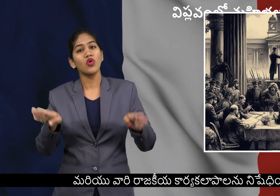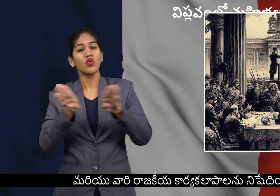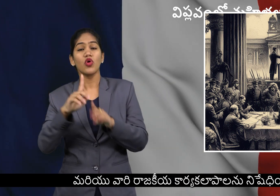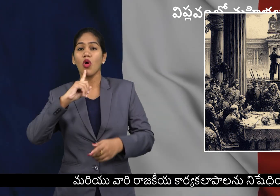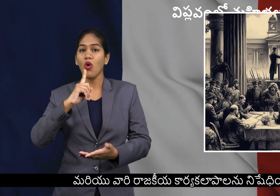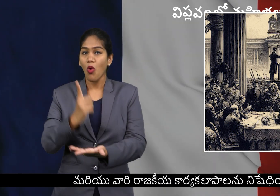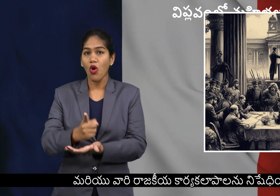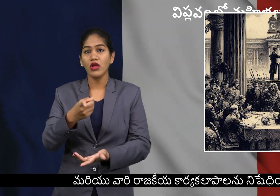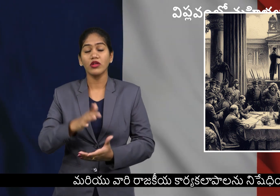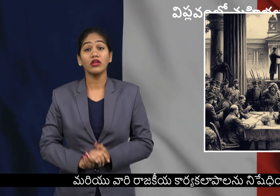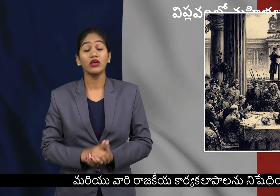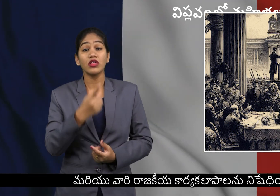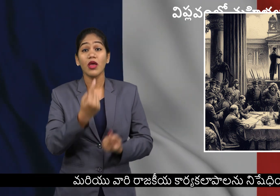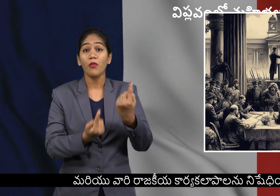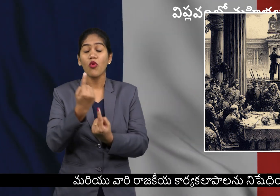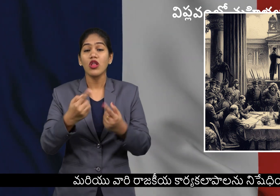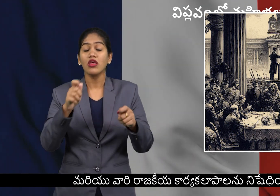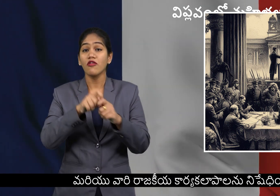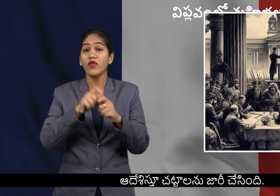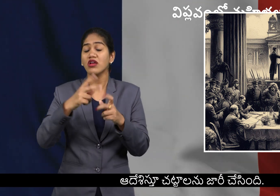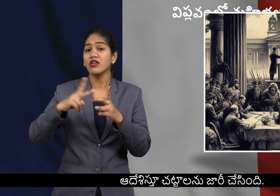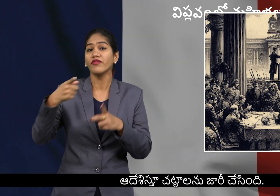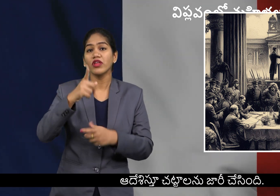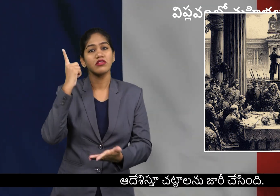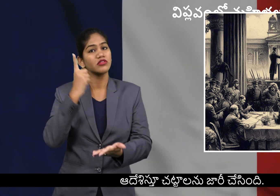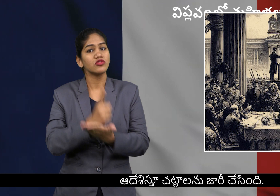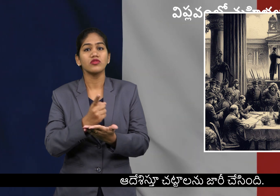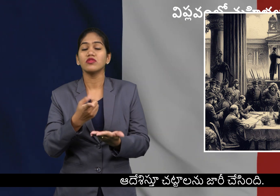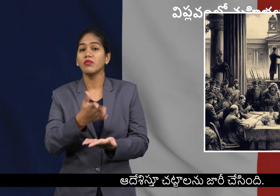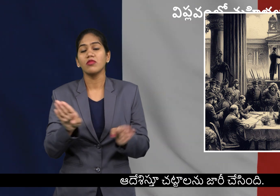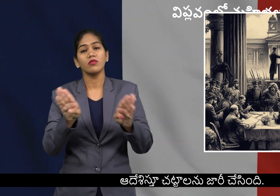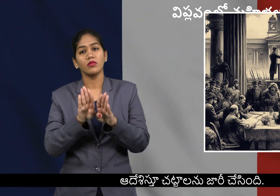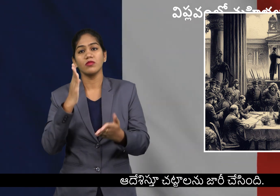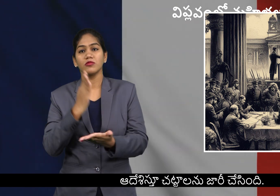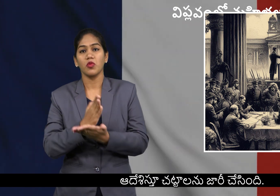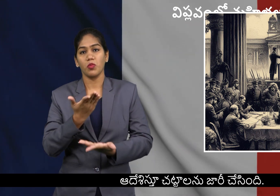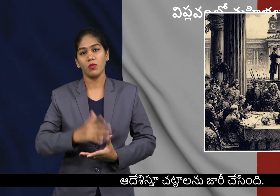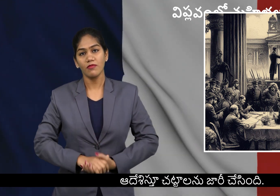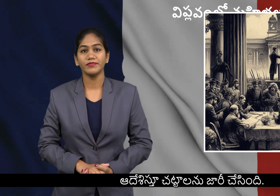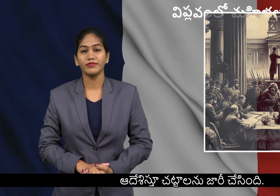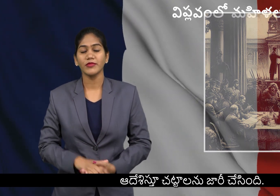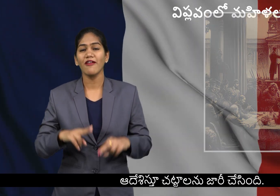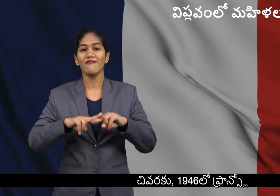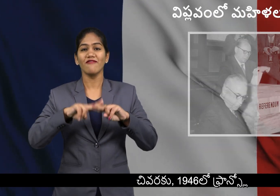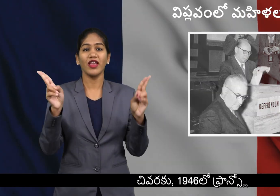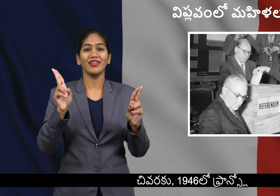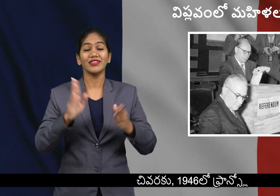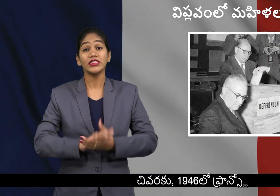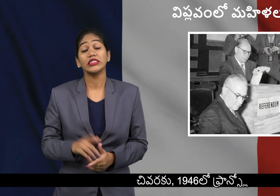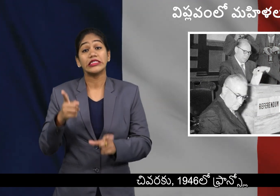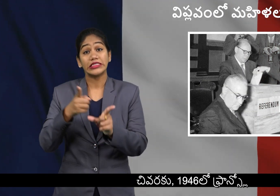మరియు వారి రాజకీయ కార్యకలాపాలను నిషేధించాలని ఆదేశిస్తూ చట్టాలను జారీ చేసింది.